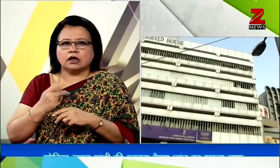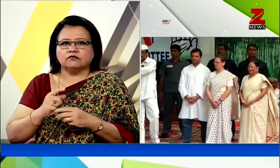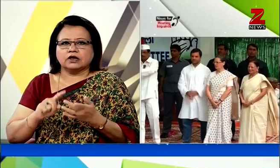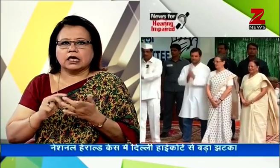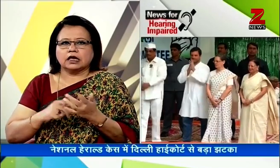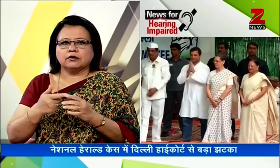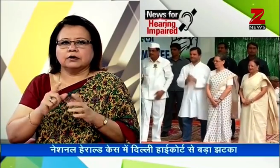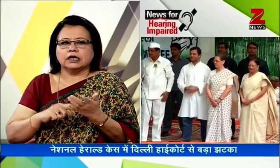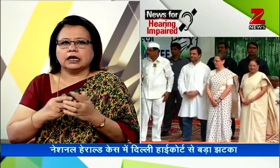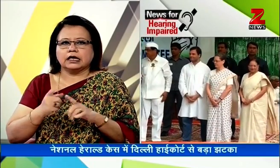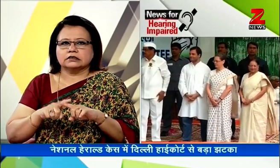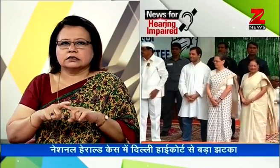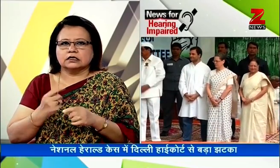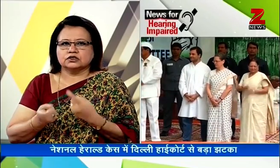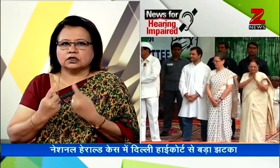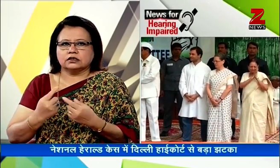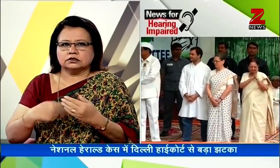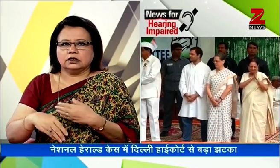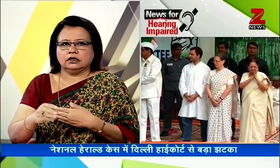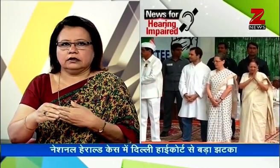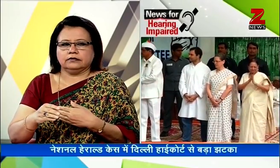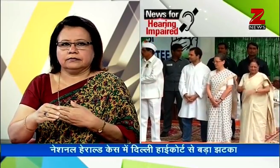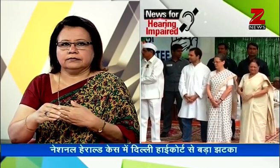खिलाफ इनकम टैक्स की जांच चलेगी।